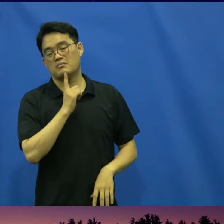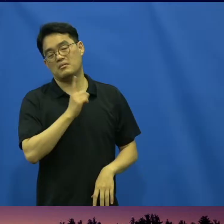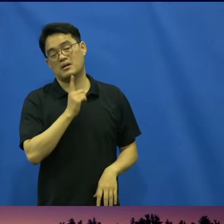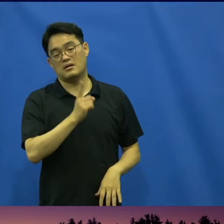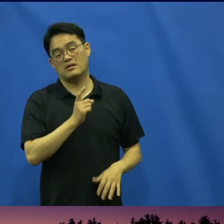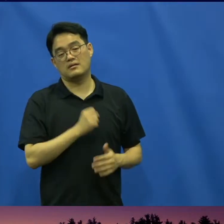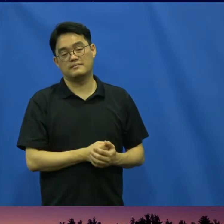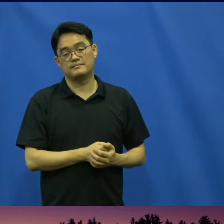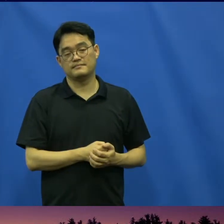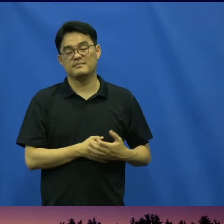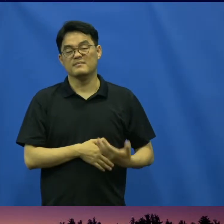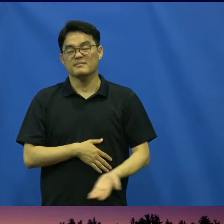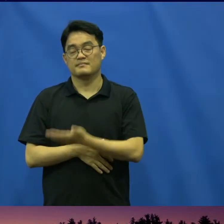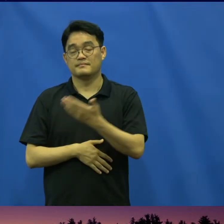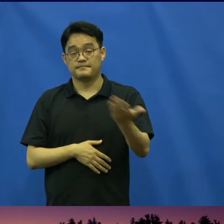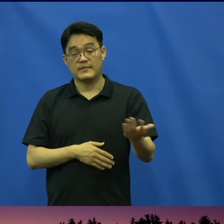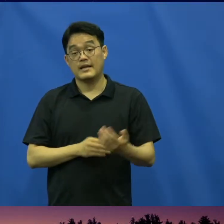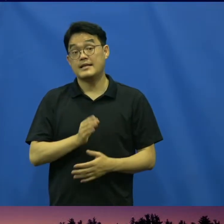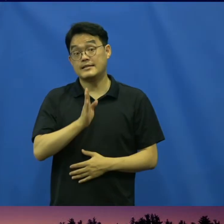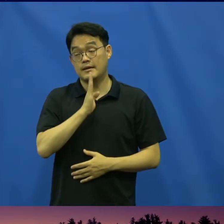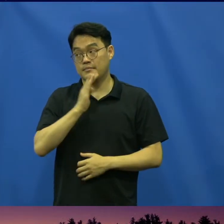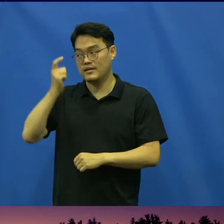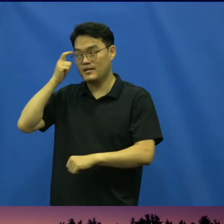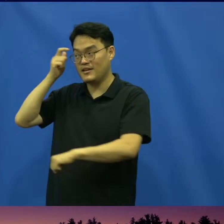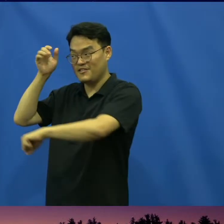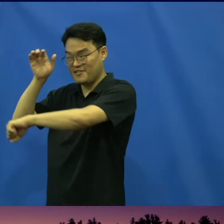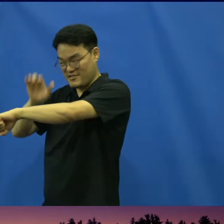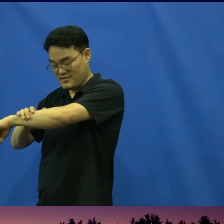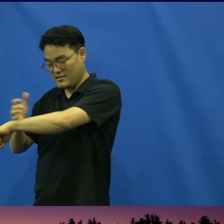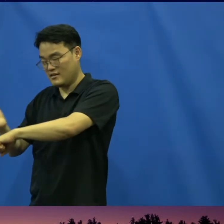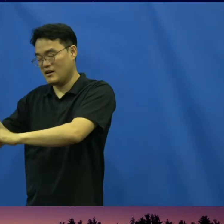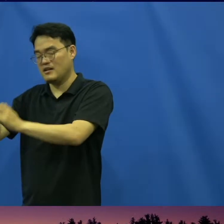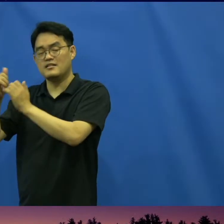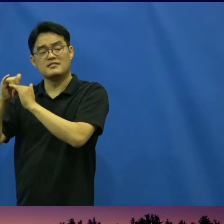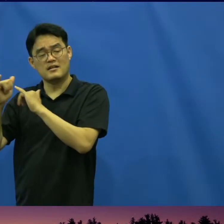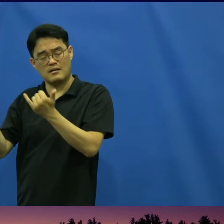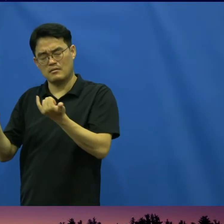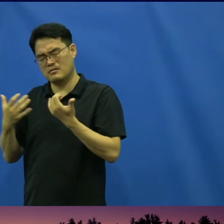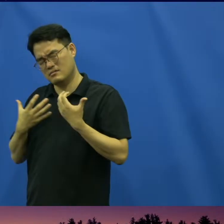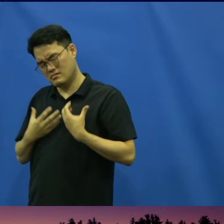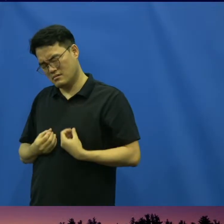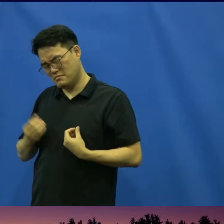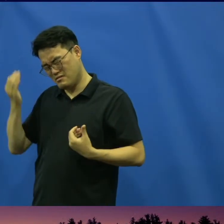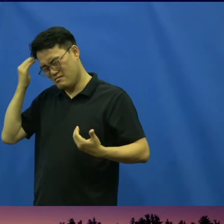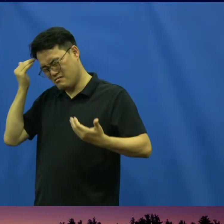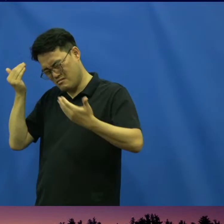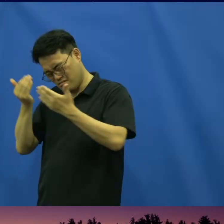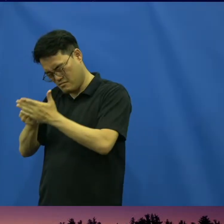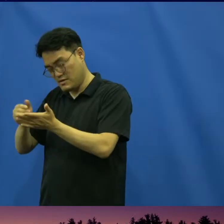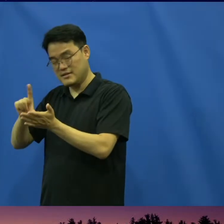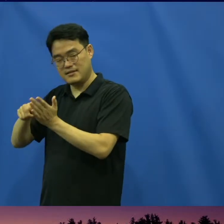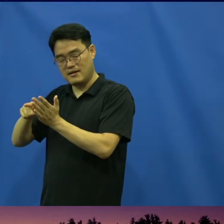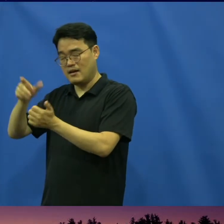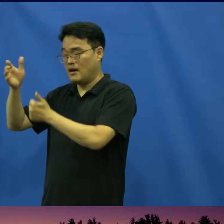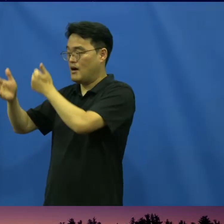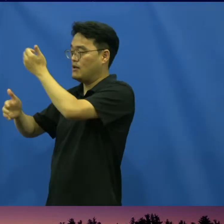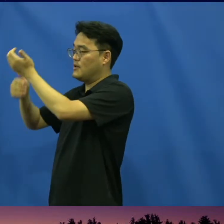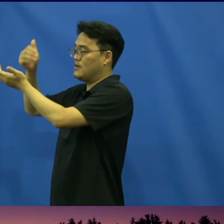참된 지혜를 가진 사람은 적은 시대에 절망과 어둠이 짙은 시대 하나님 우리에게 주신 것들은 구원으로 인도하는